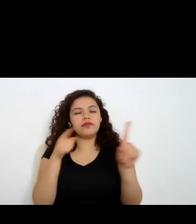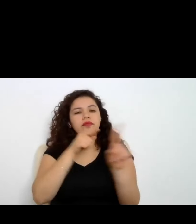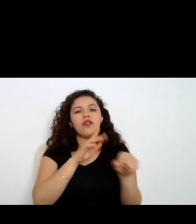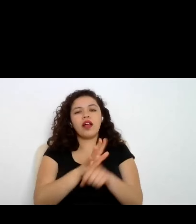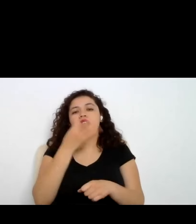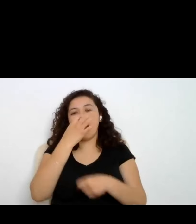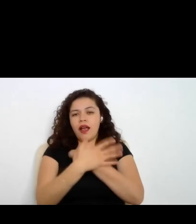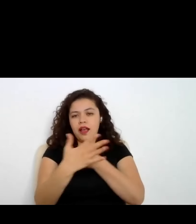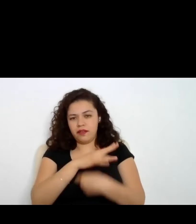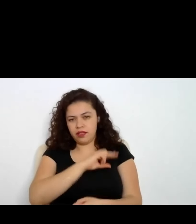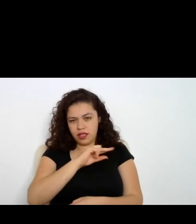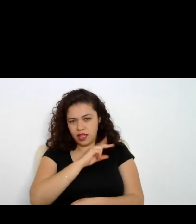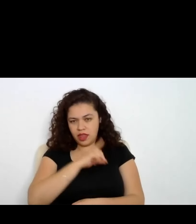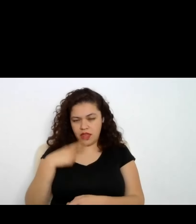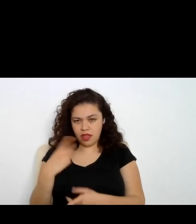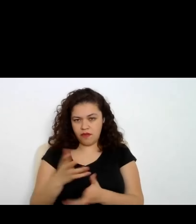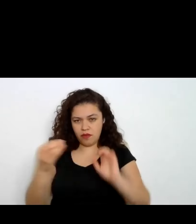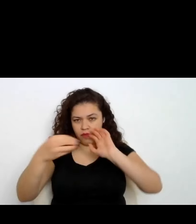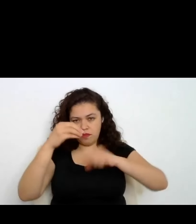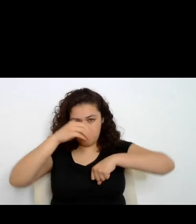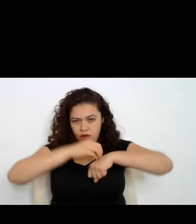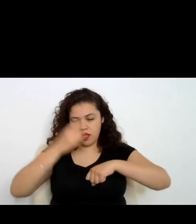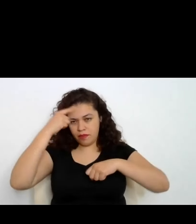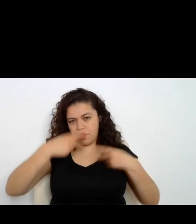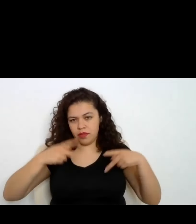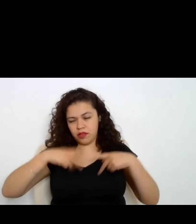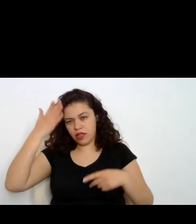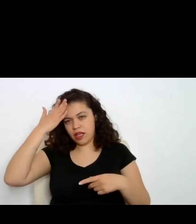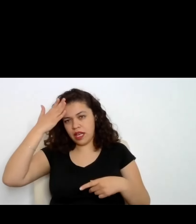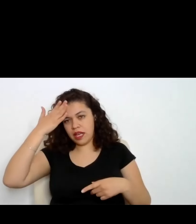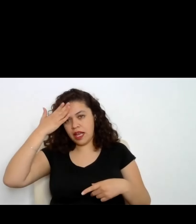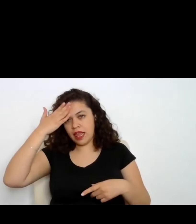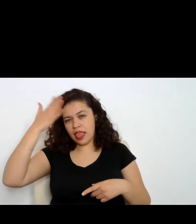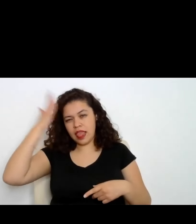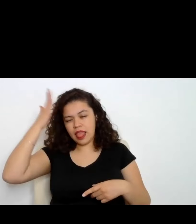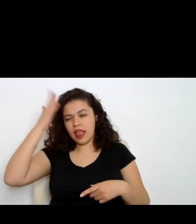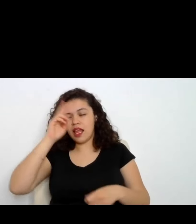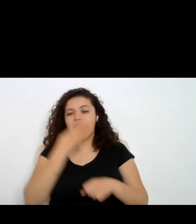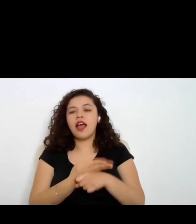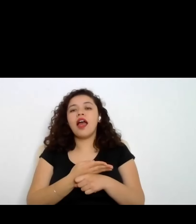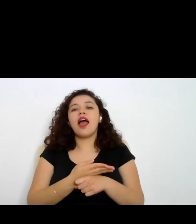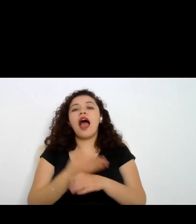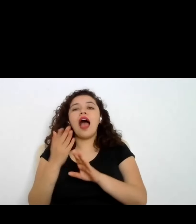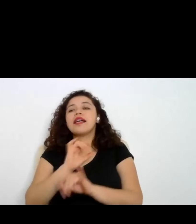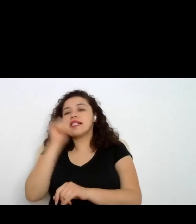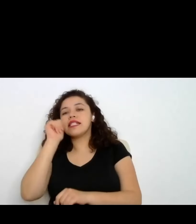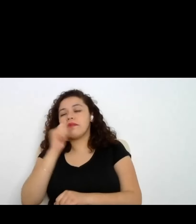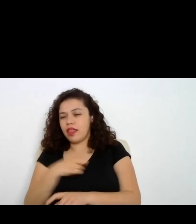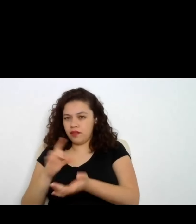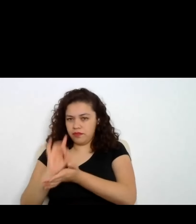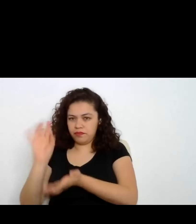de privacidad se deben de poner a disposición de los titulares siempre previo a que yo empiece a tratar los